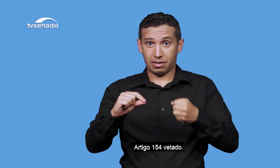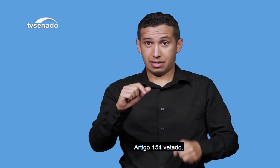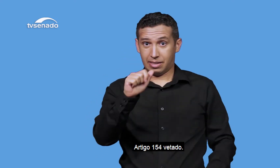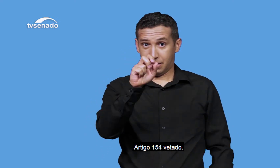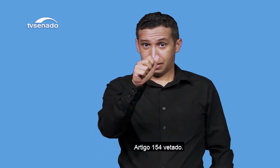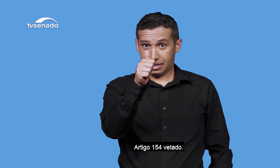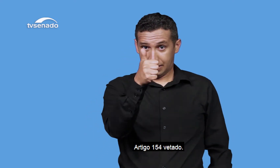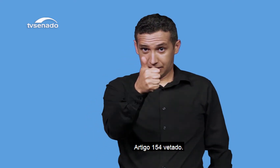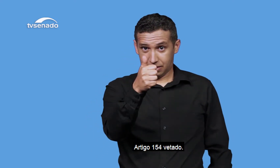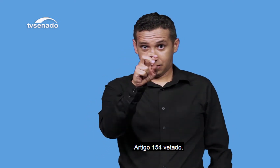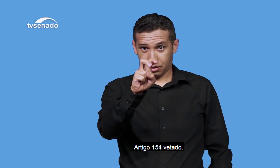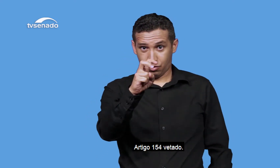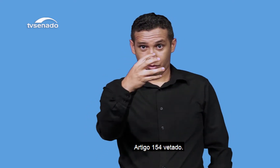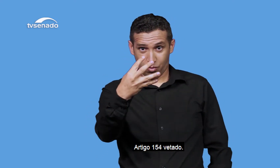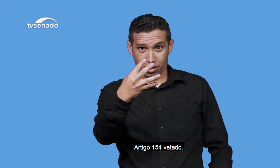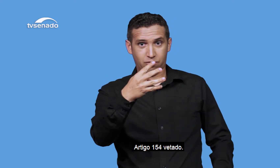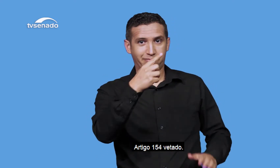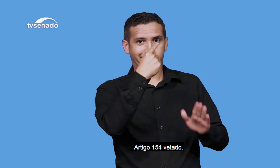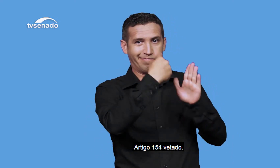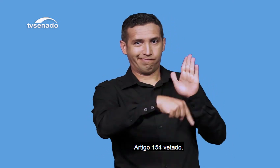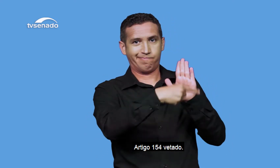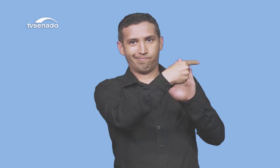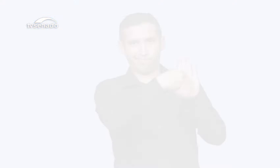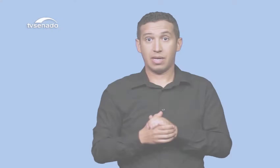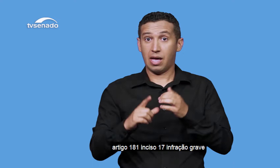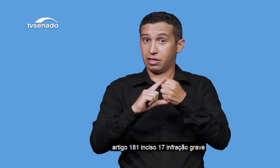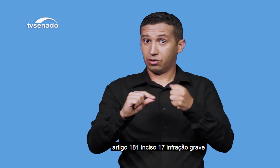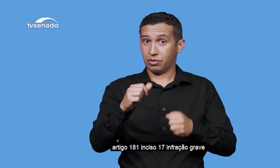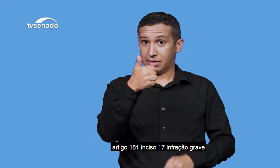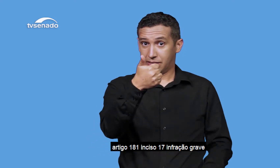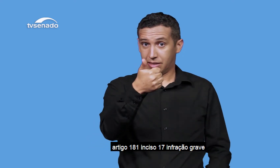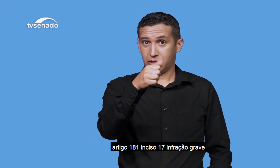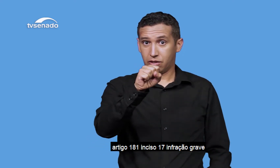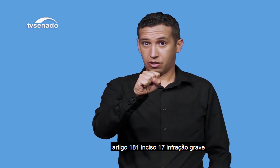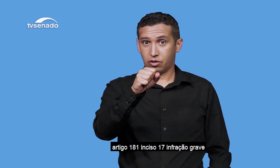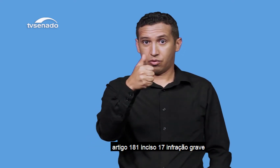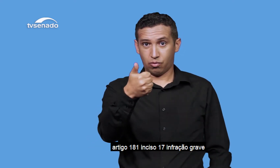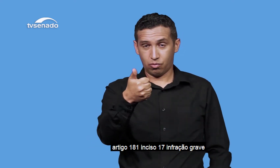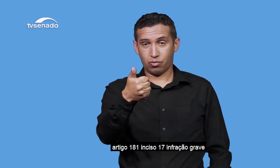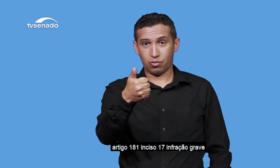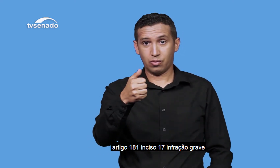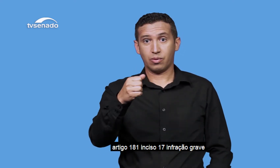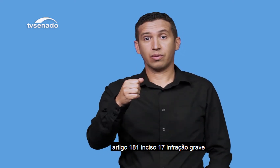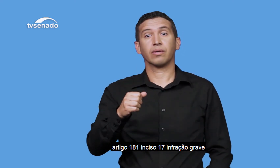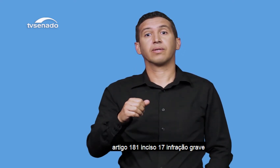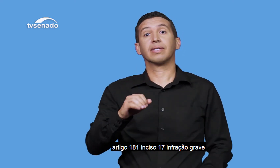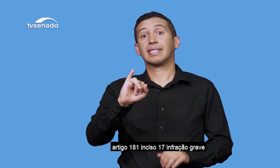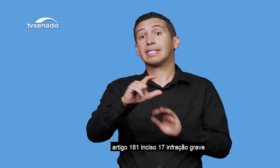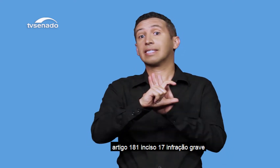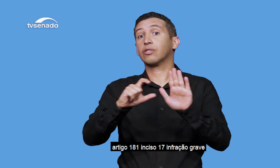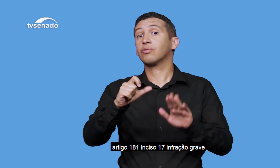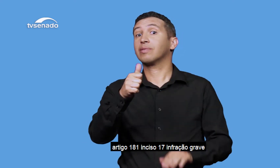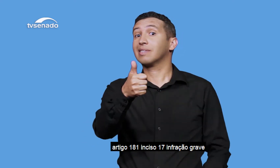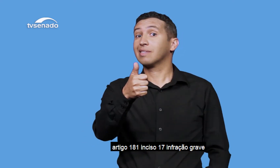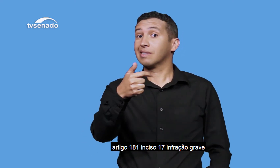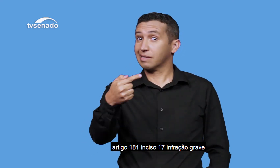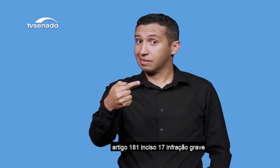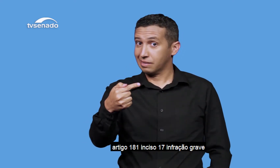154 vetado o artigo 181 inciso 17